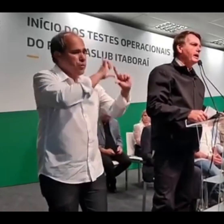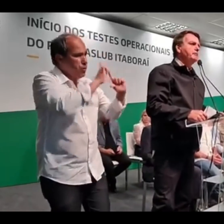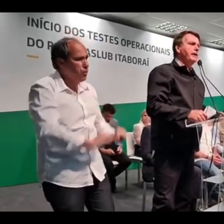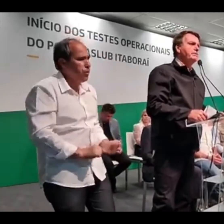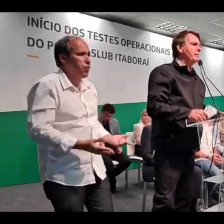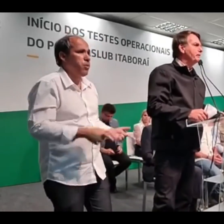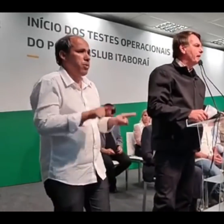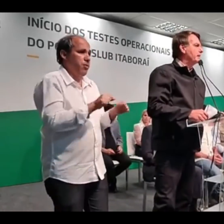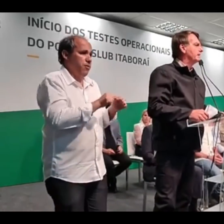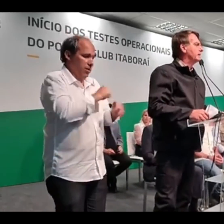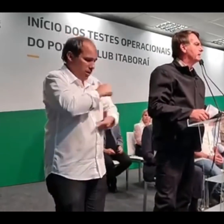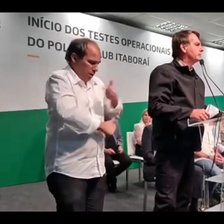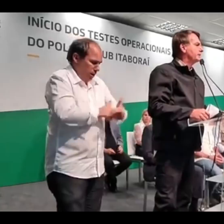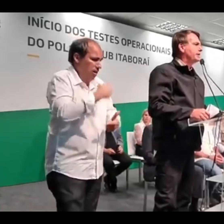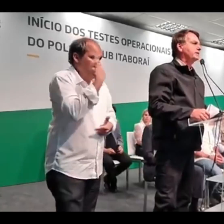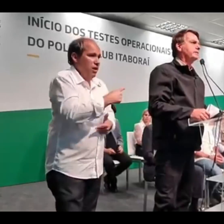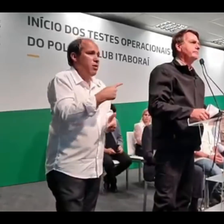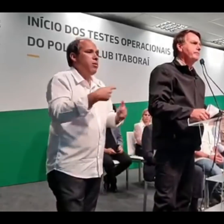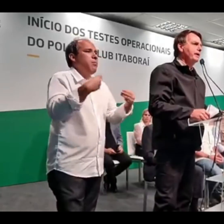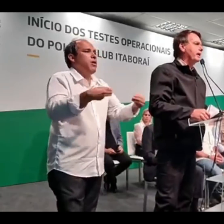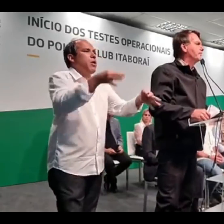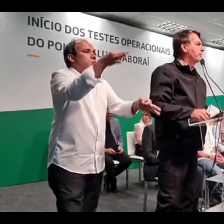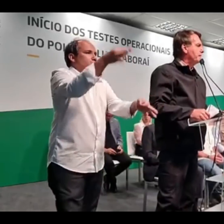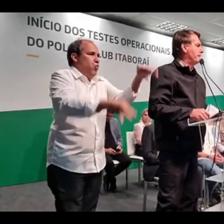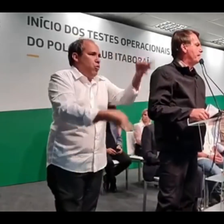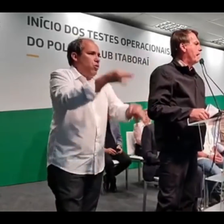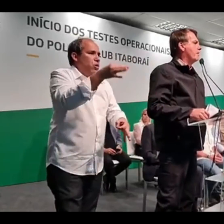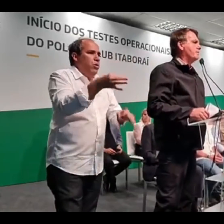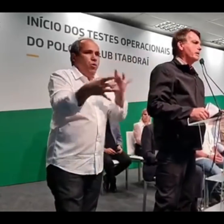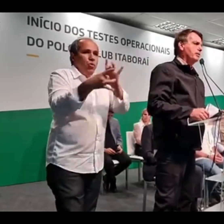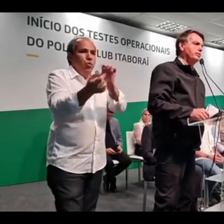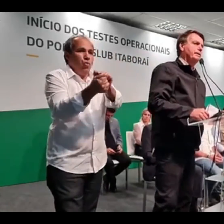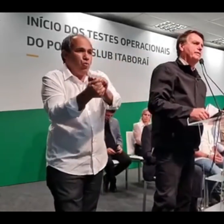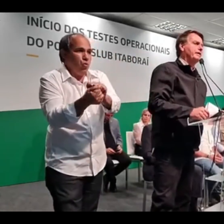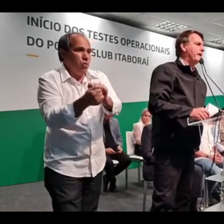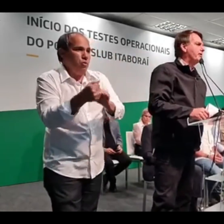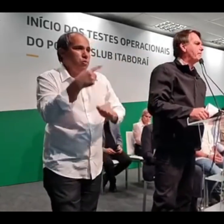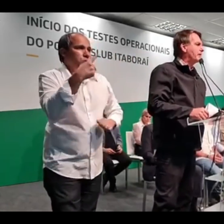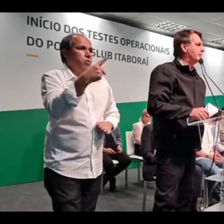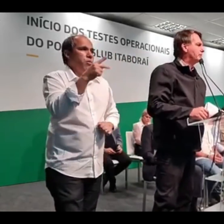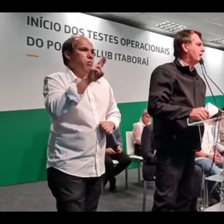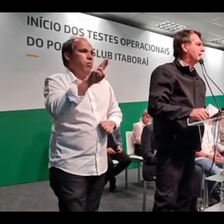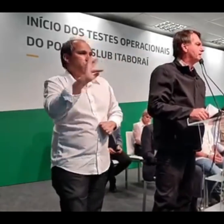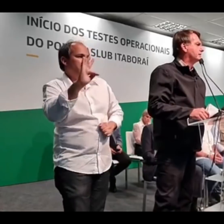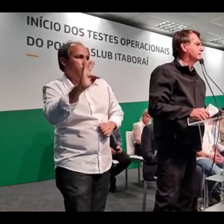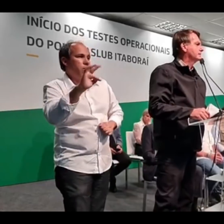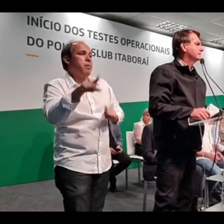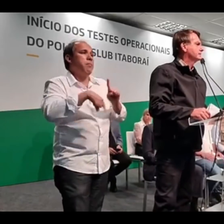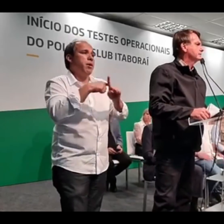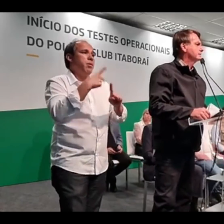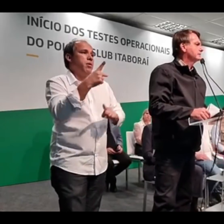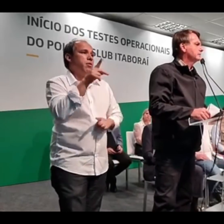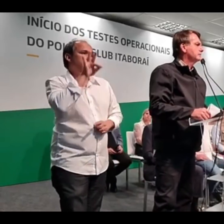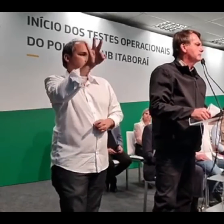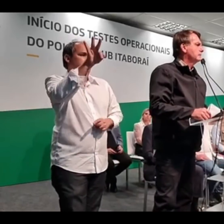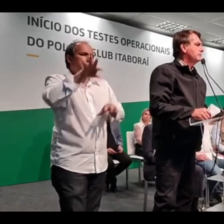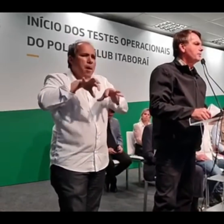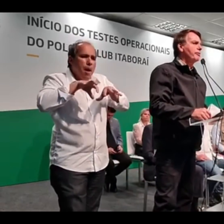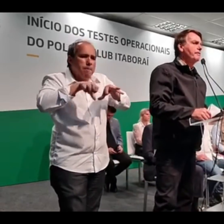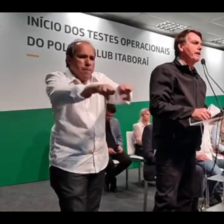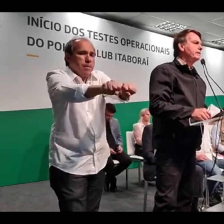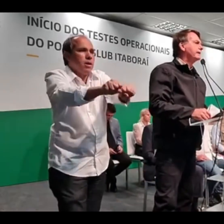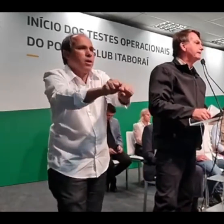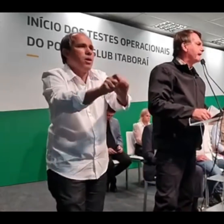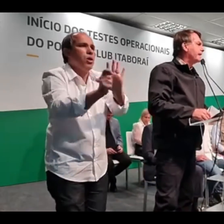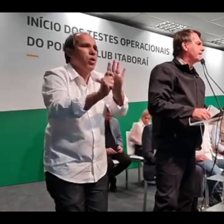Os trabalhos feitos pelo Ministério da Justiça, via Polícia Federal e Polícia Rodoviária Federal, na apreensão de drogas.